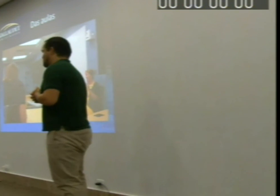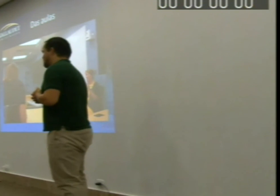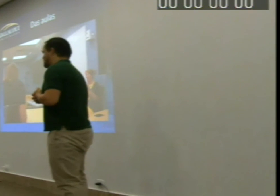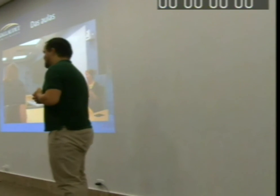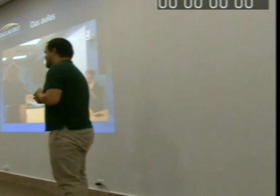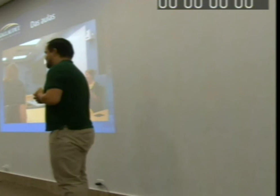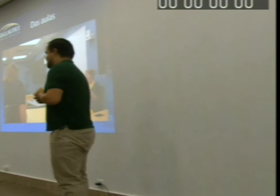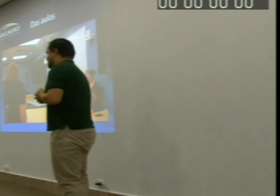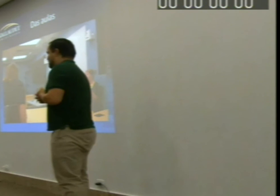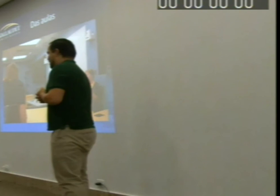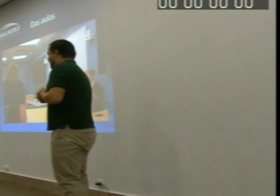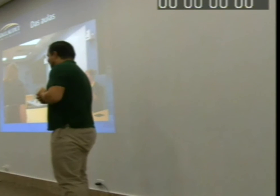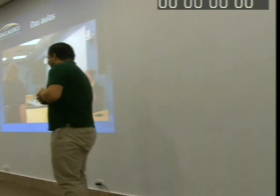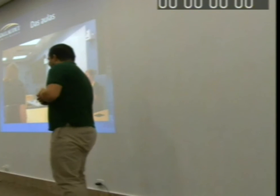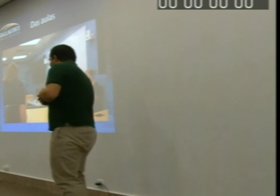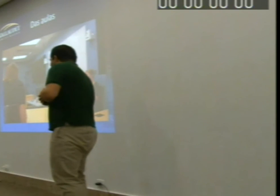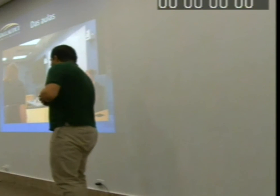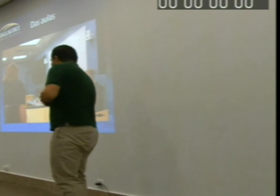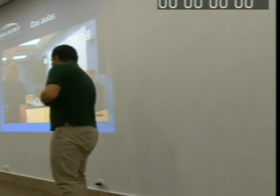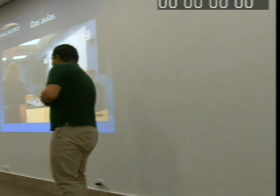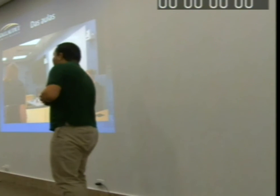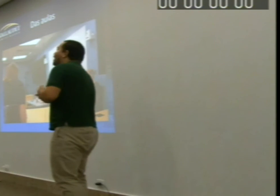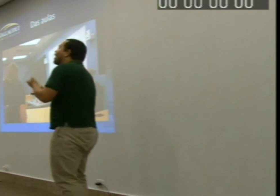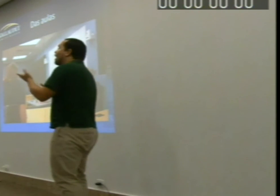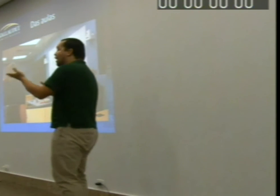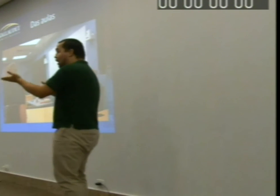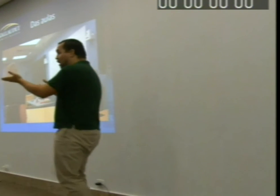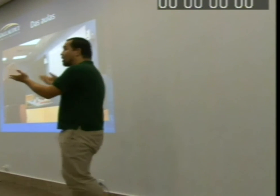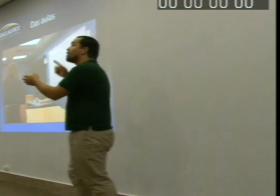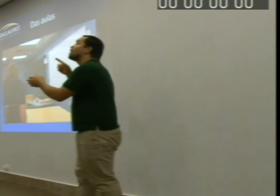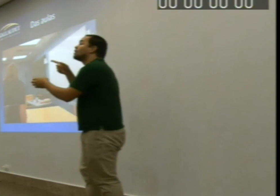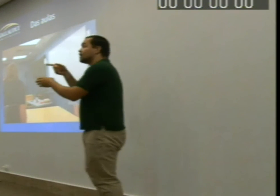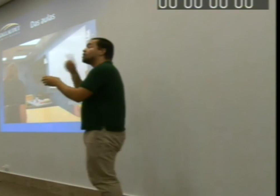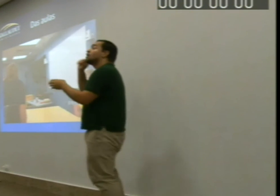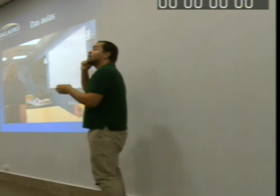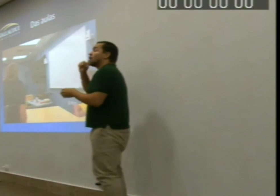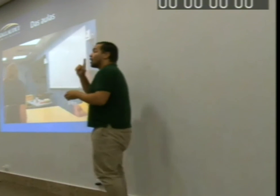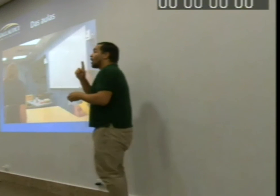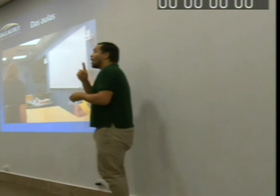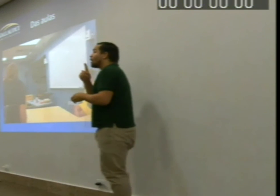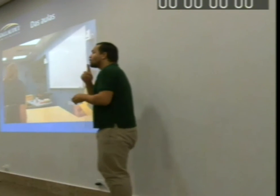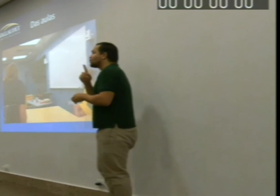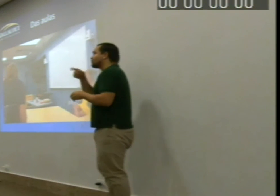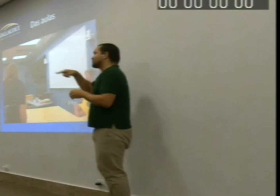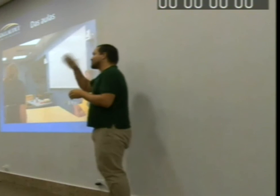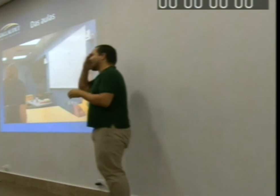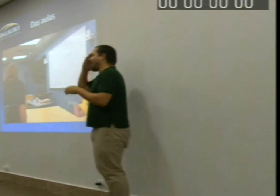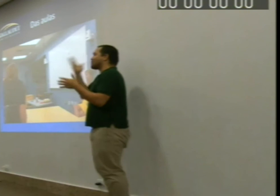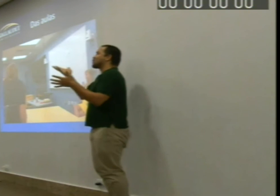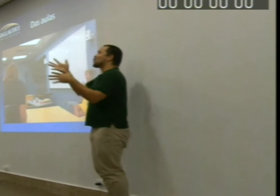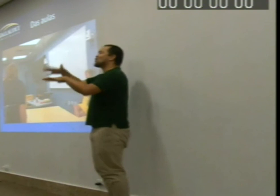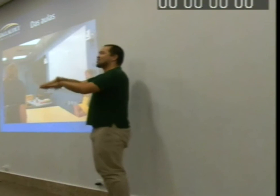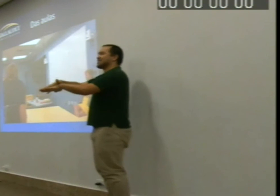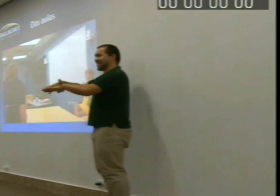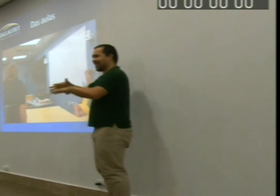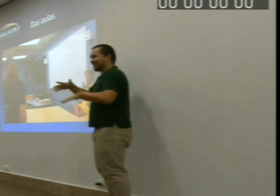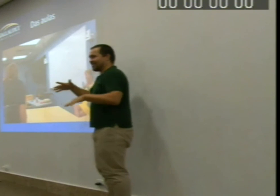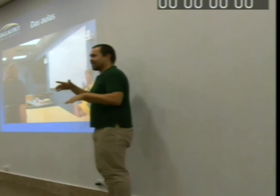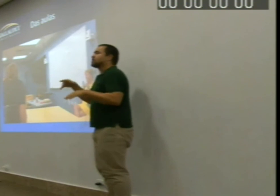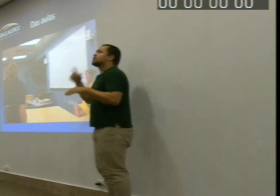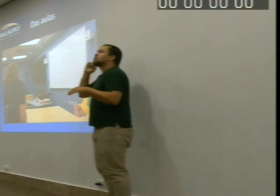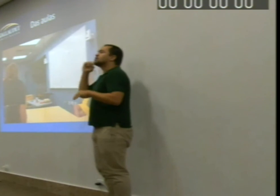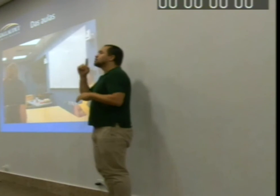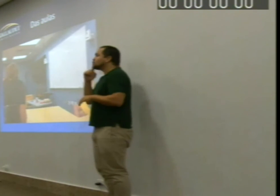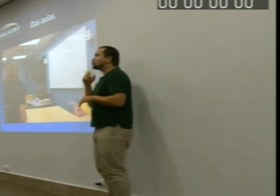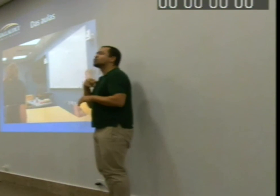bom para não ter tempo não perder tempo copiando então ele É isso mesmo Ah você sabe é isso